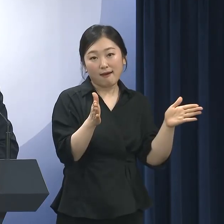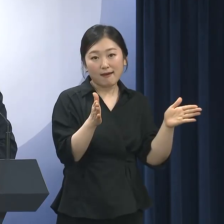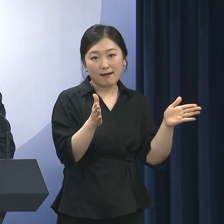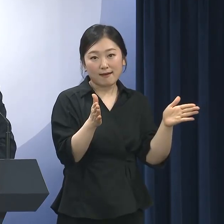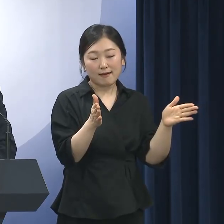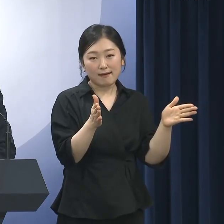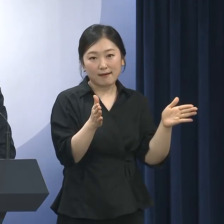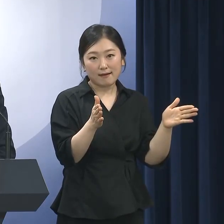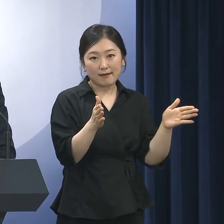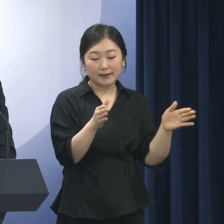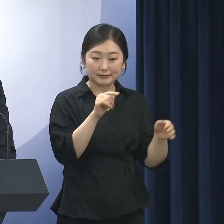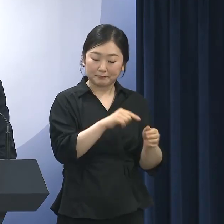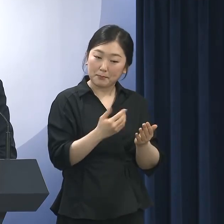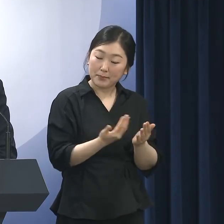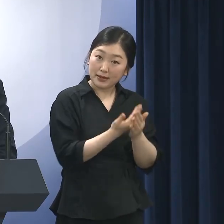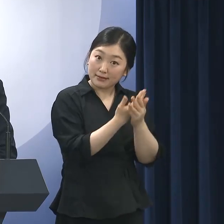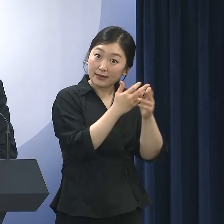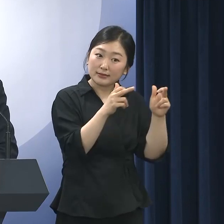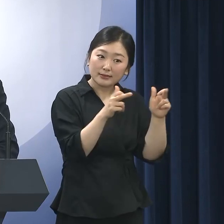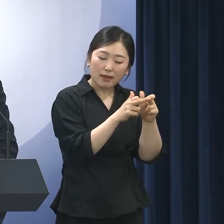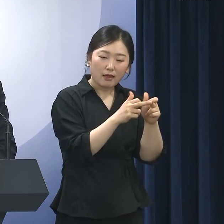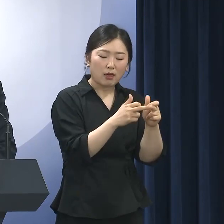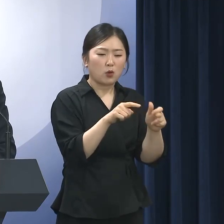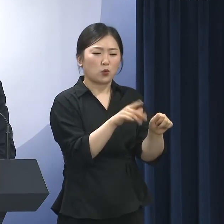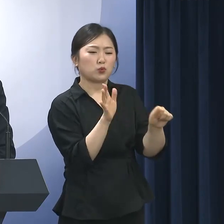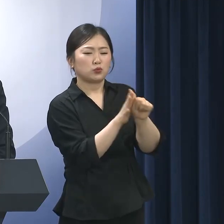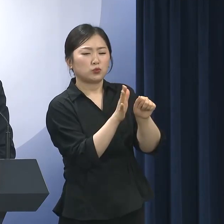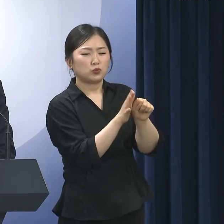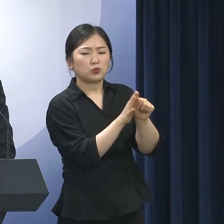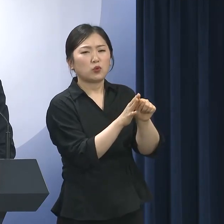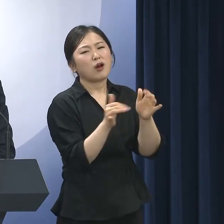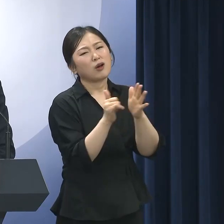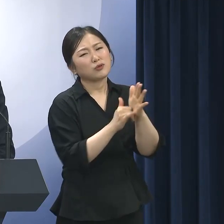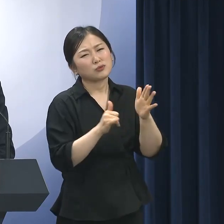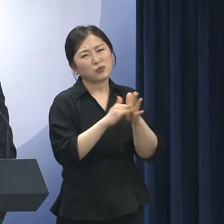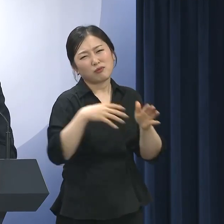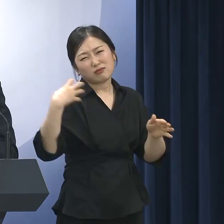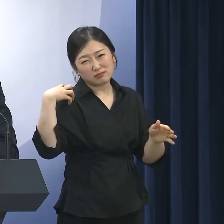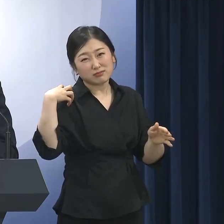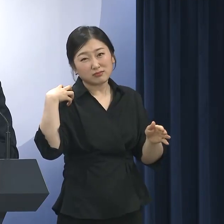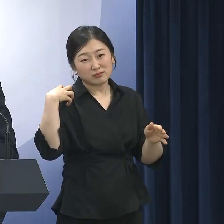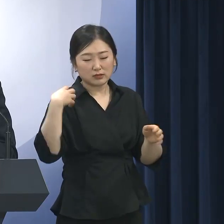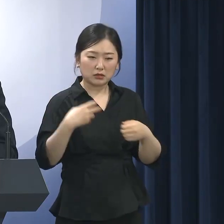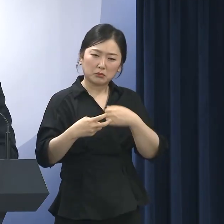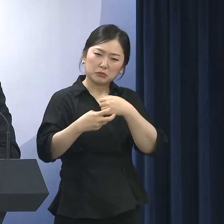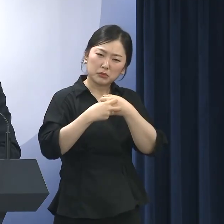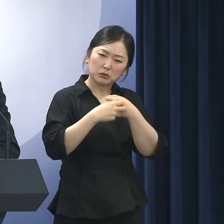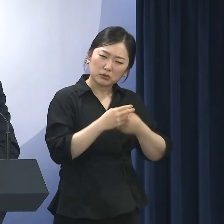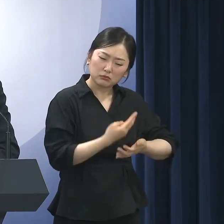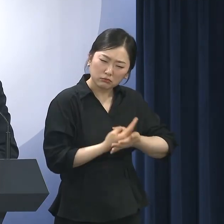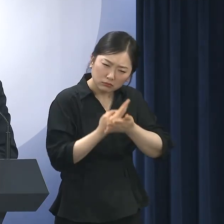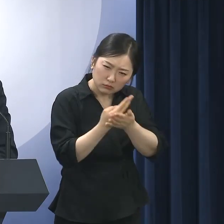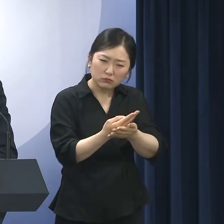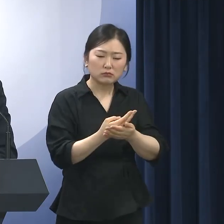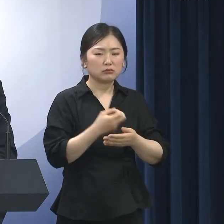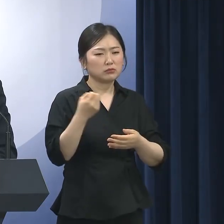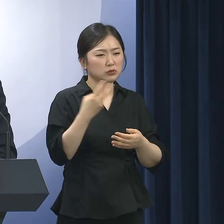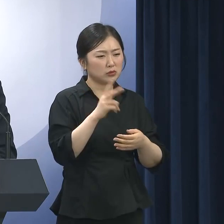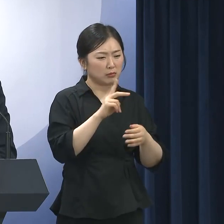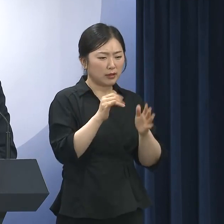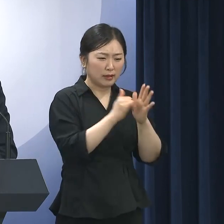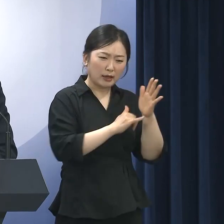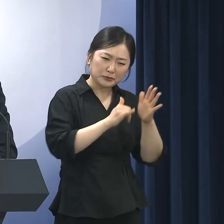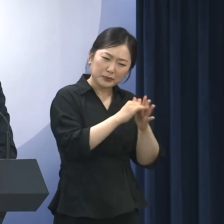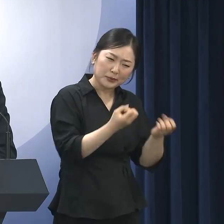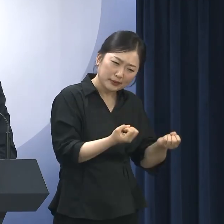경우에는 이 발달 장애인을 돌보시는 분들께서 정말 이렇게 뭐 병원 입원이라든지 또 경조사라든지 또